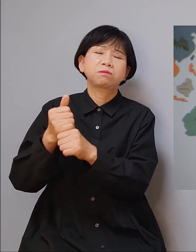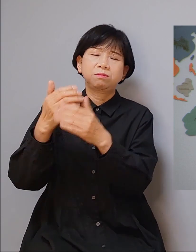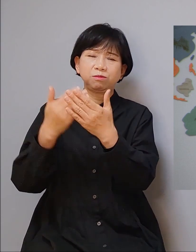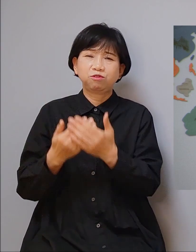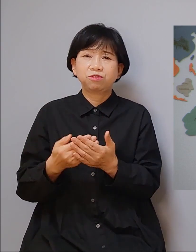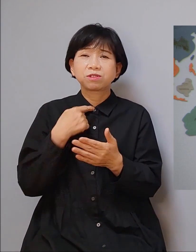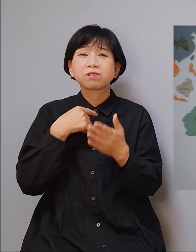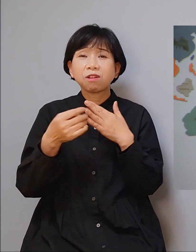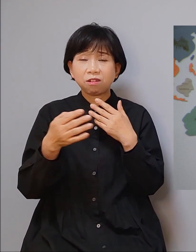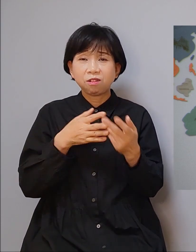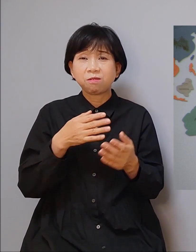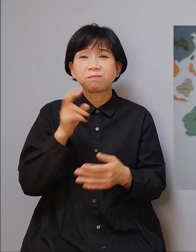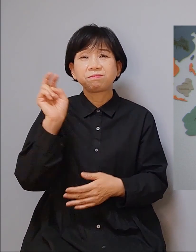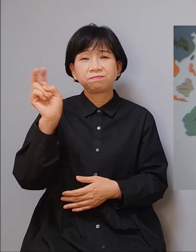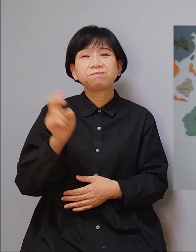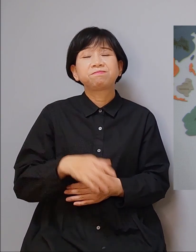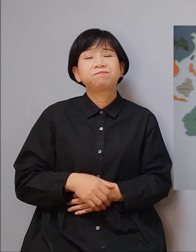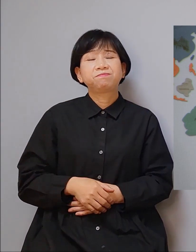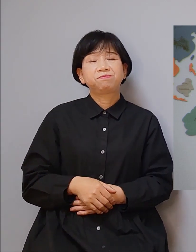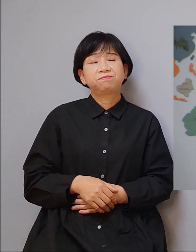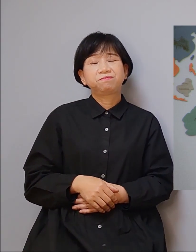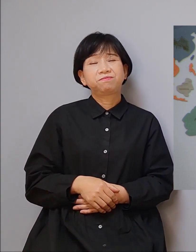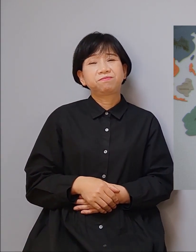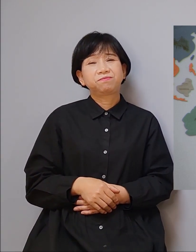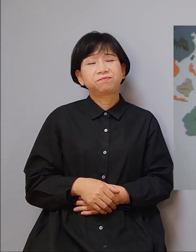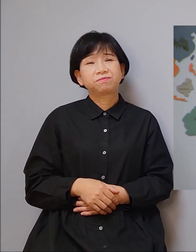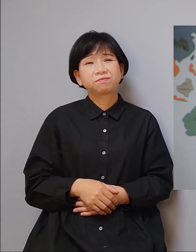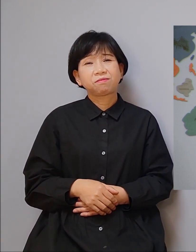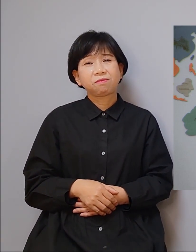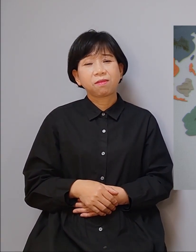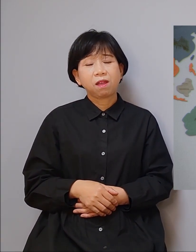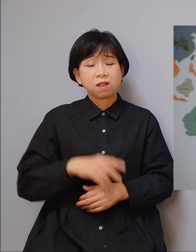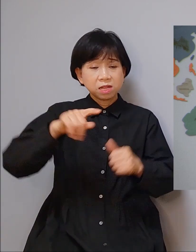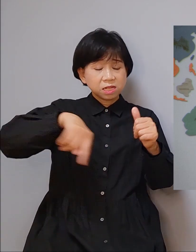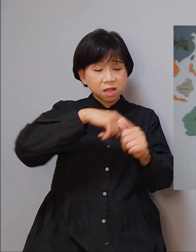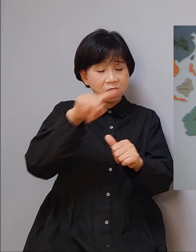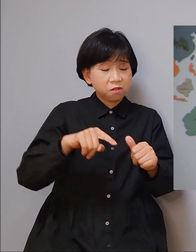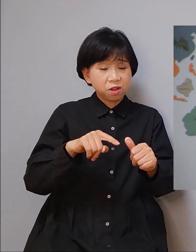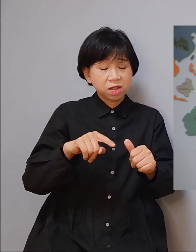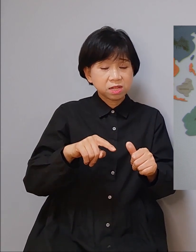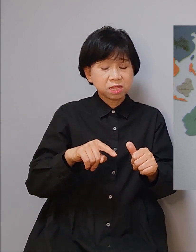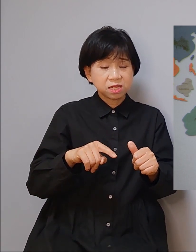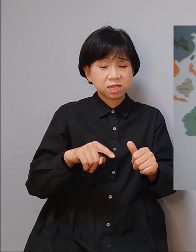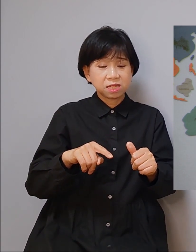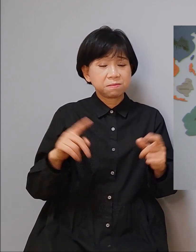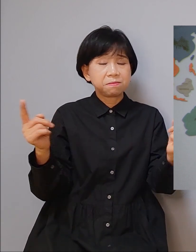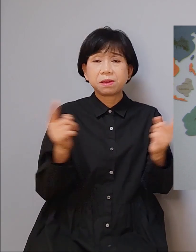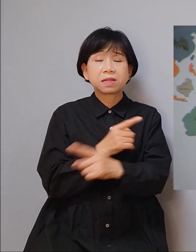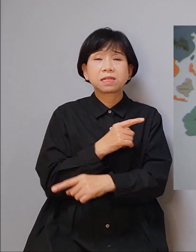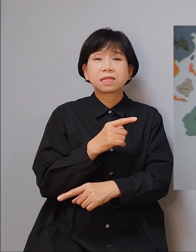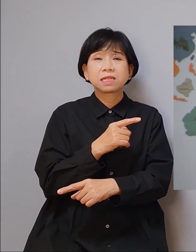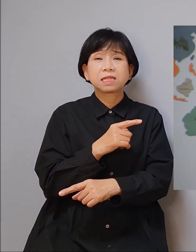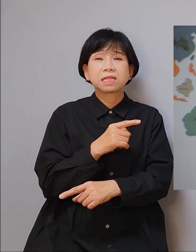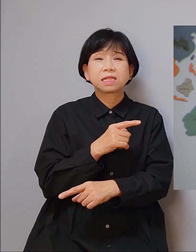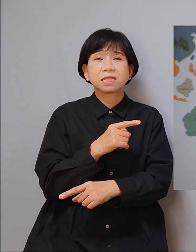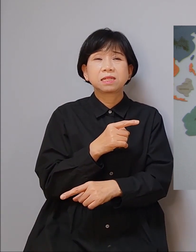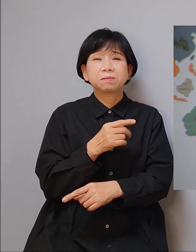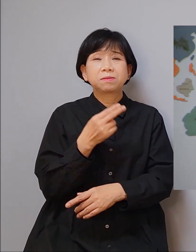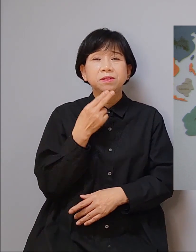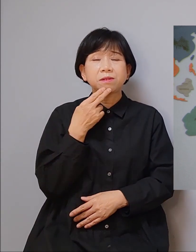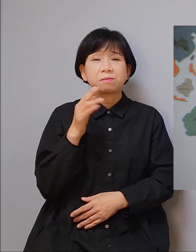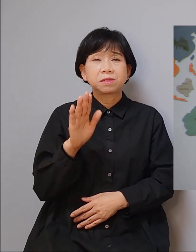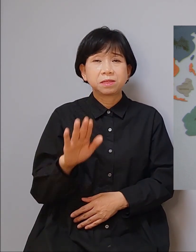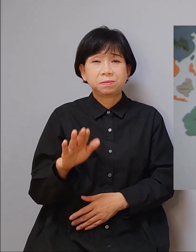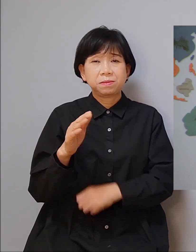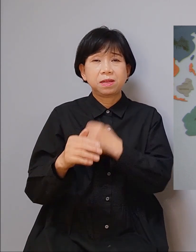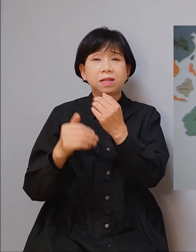경험, 여러분 해보신 적 있으십니까? 당장 상황을 바꿔주시지는 않지만 그분이 곁에 계시다, 그 사실을